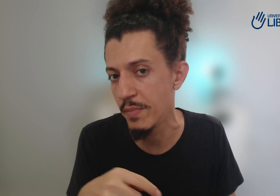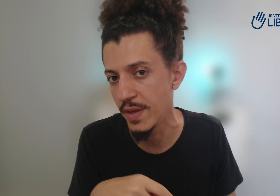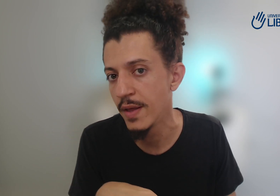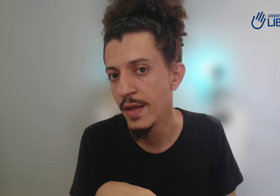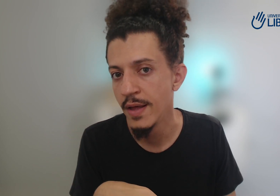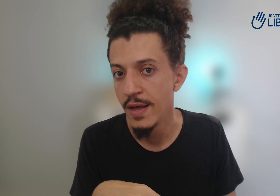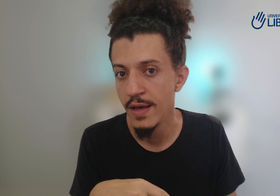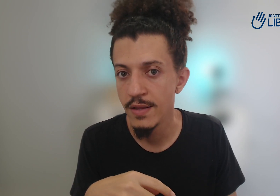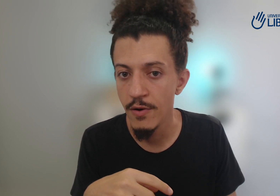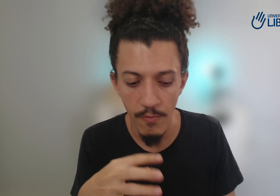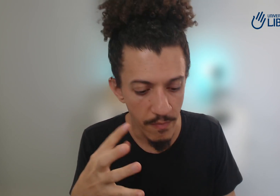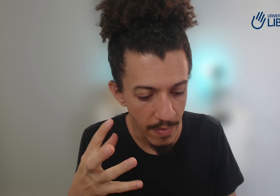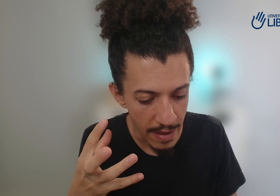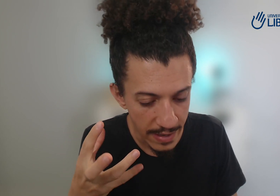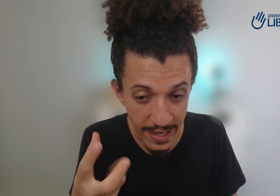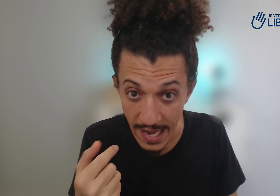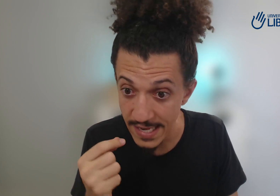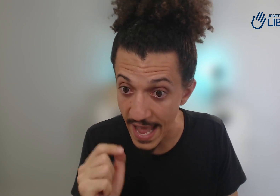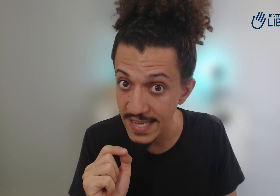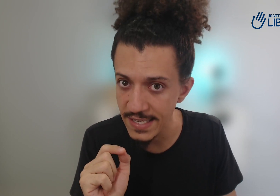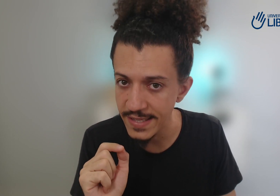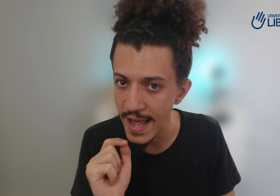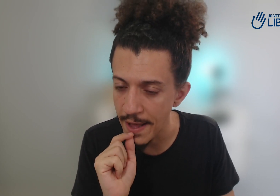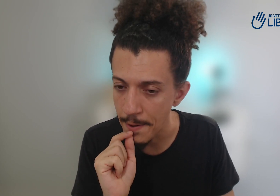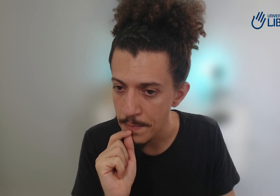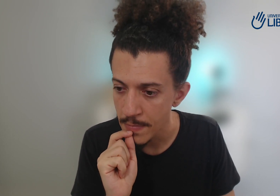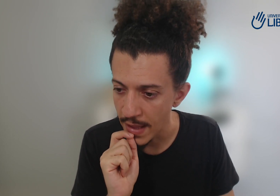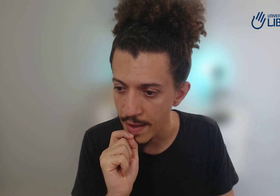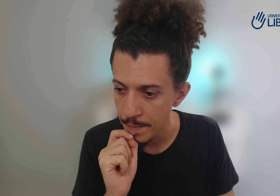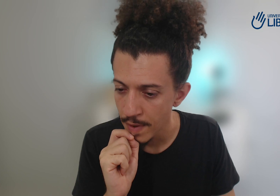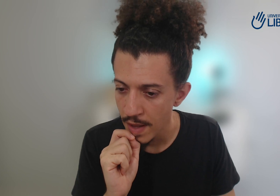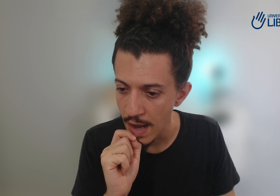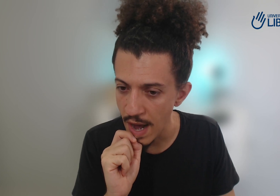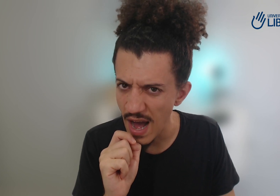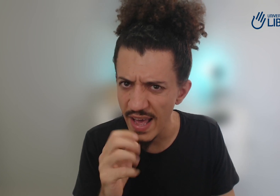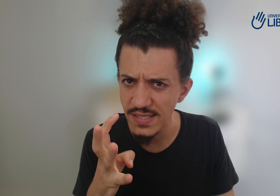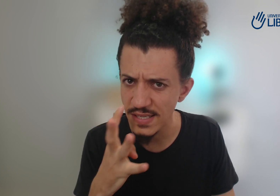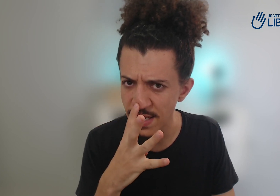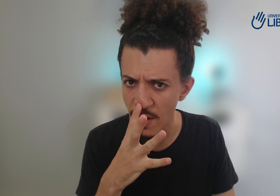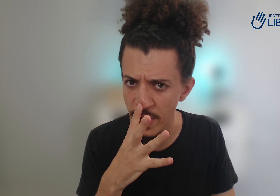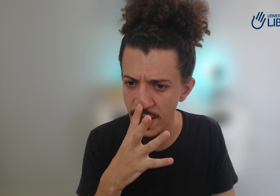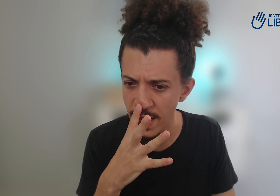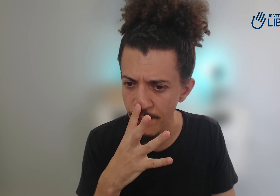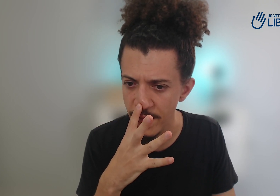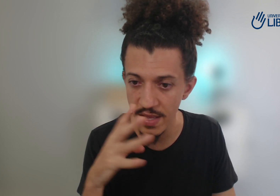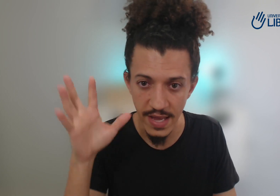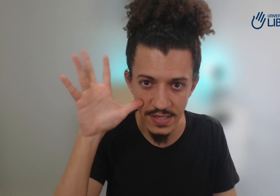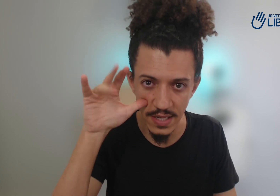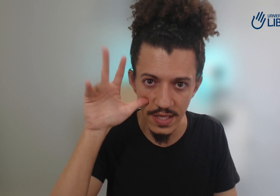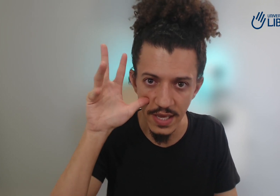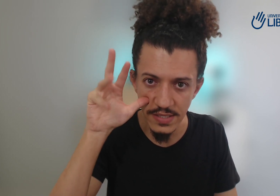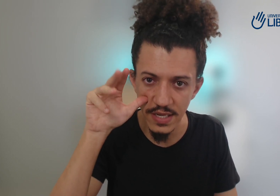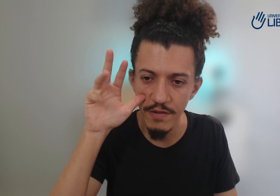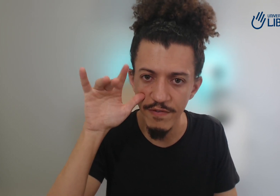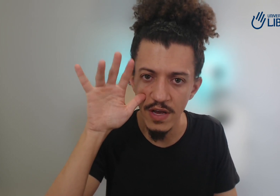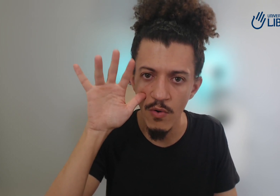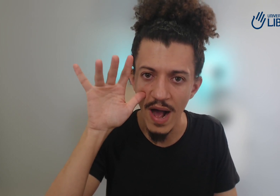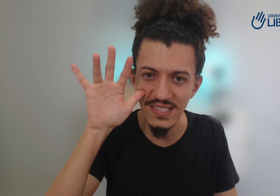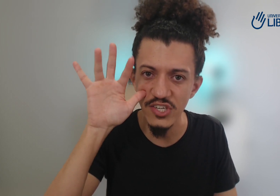mim. Então, ele traz essa ideia aí. Né? Esse sinal aqui e esse daqui significam